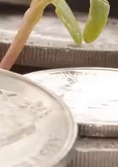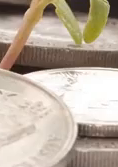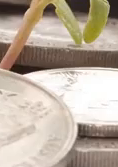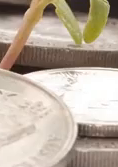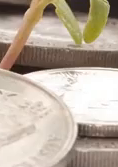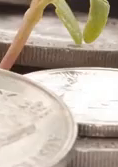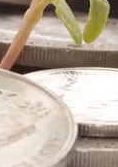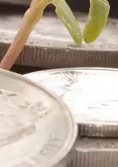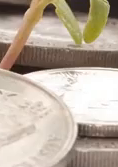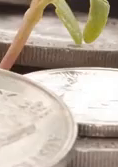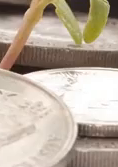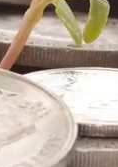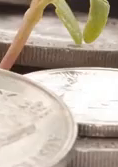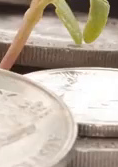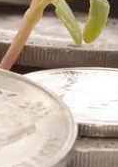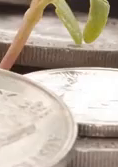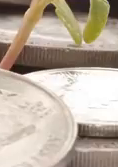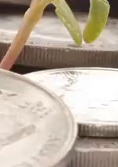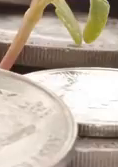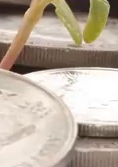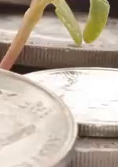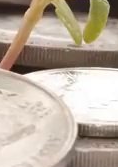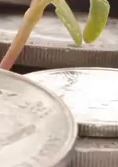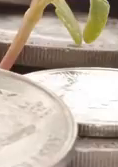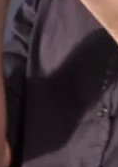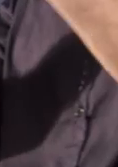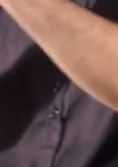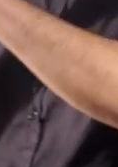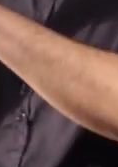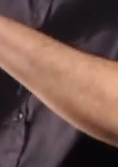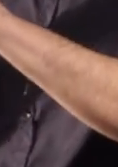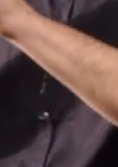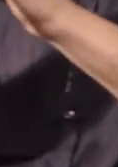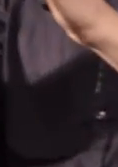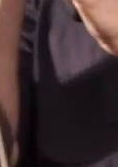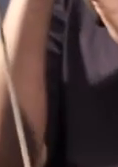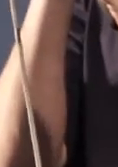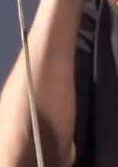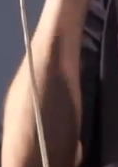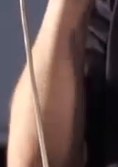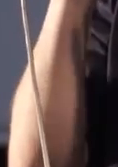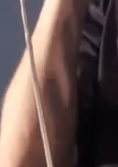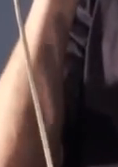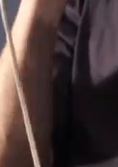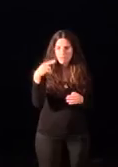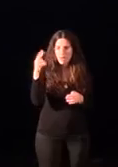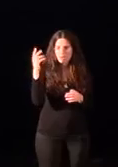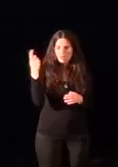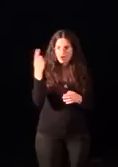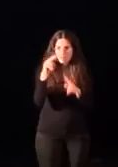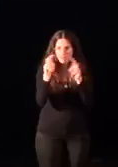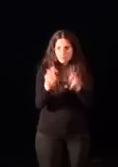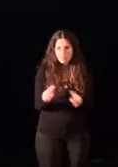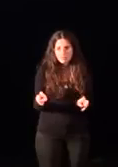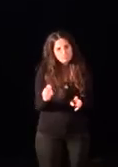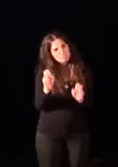אשאל שאלה, יש פה במקרה מישהו שיש לו הוראת קבע חודשית של נגיד 50 שקל ומעלה לאחת מהעמותות?